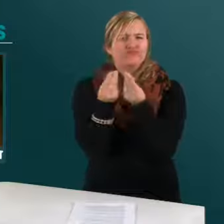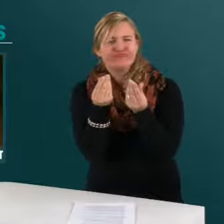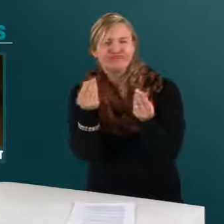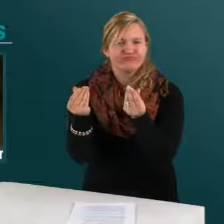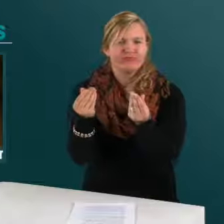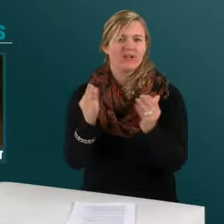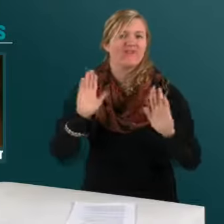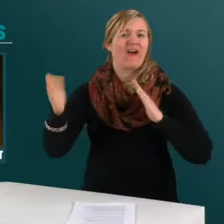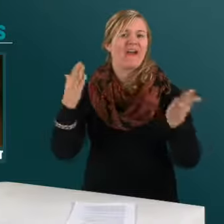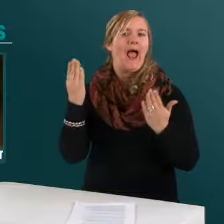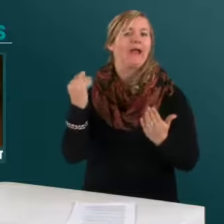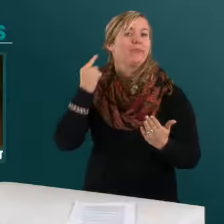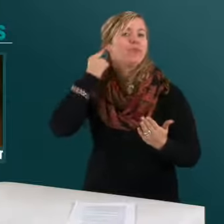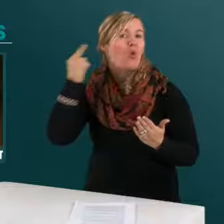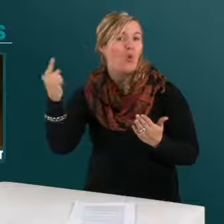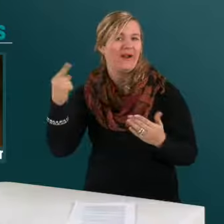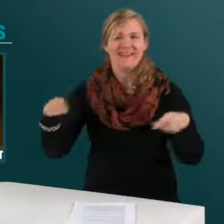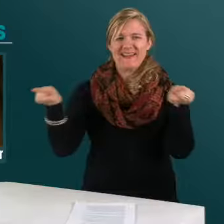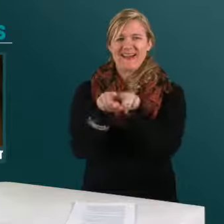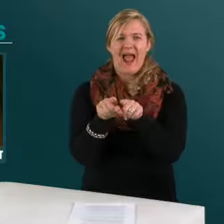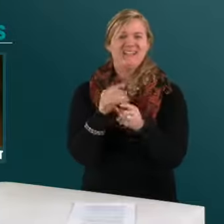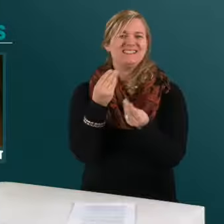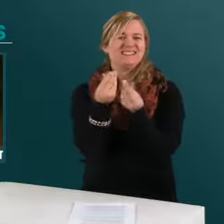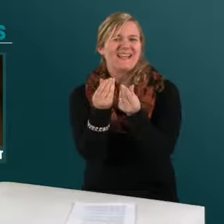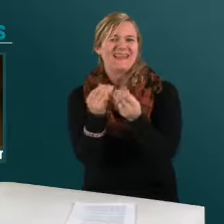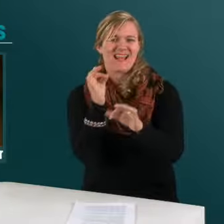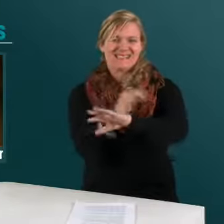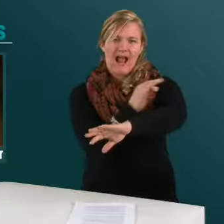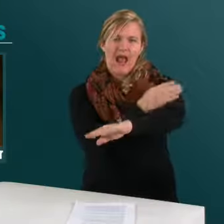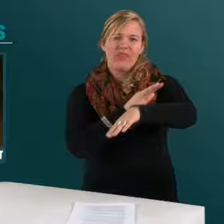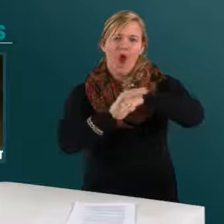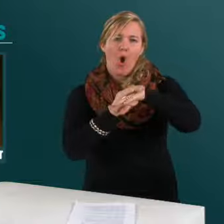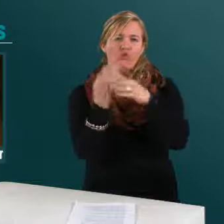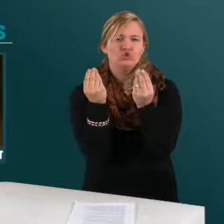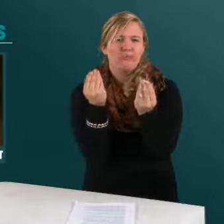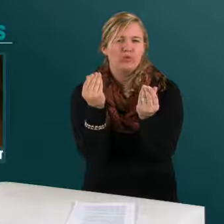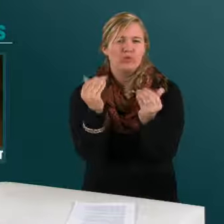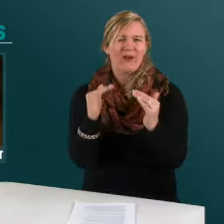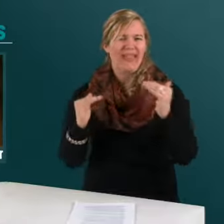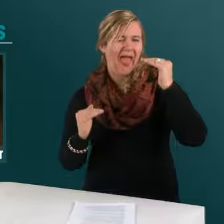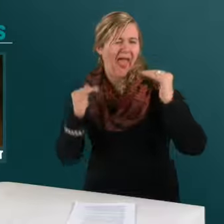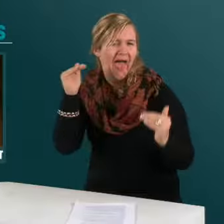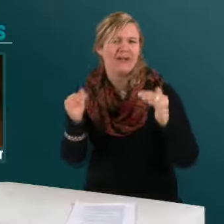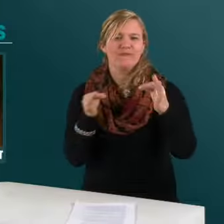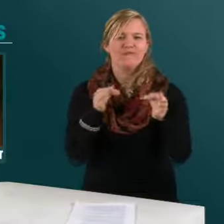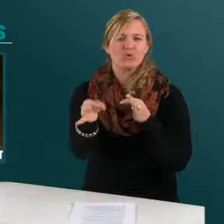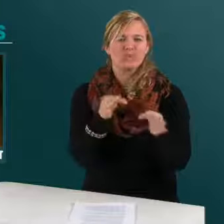empfindlichen tasten verfügen sie haben herausgefunden dass die sinneszellen auf der haut ähnlich